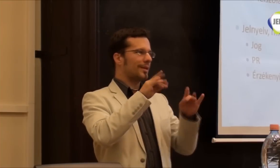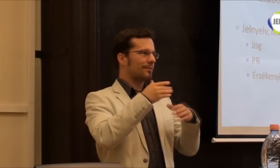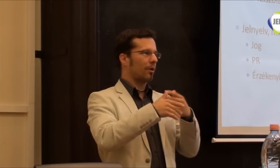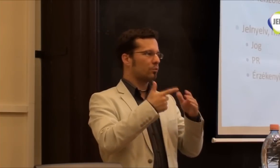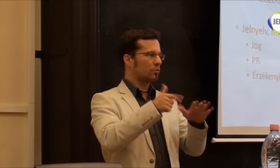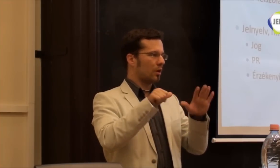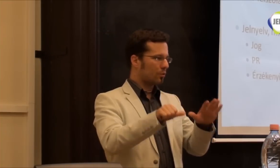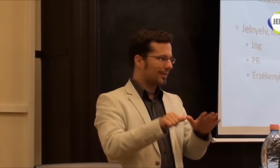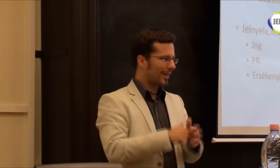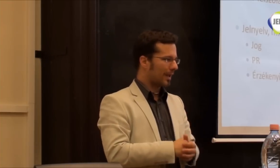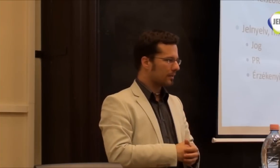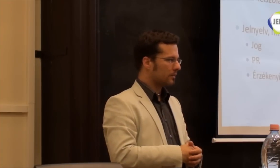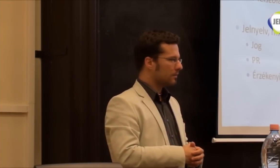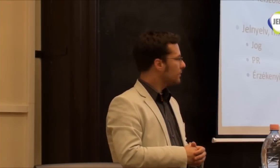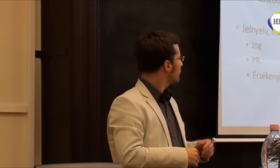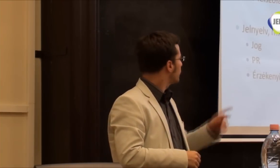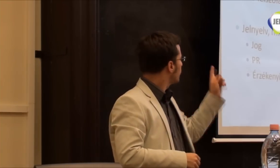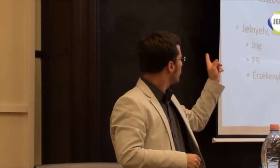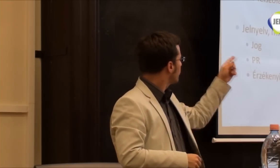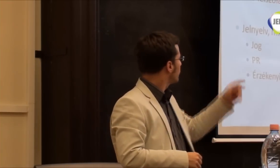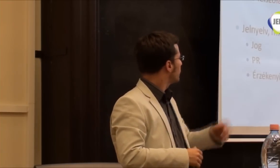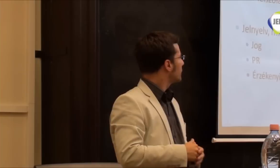először 2010. május 26-án.